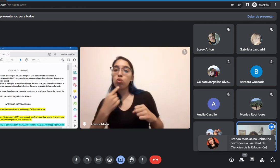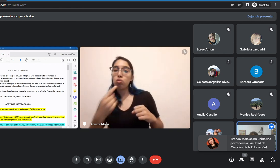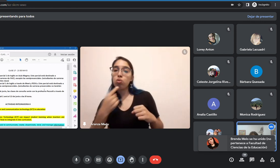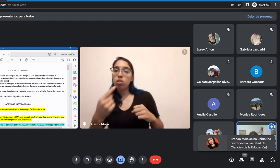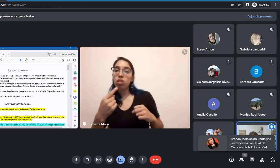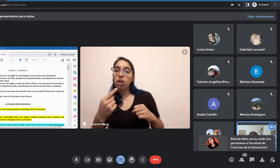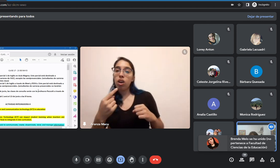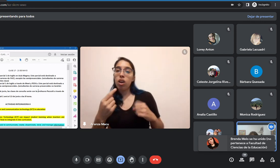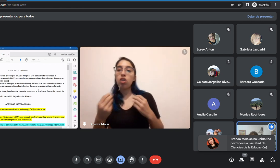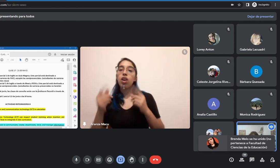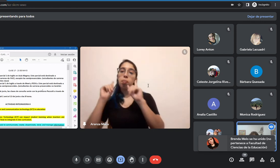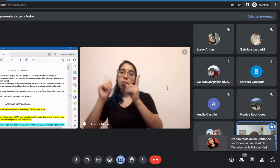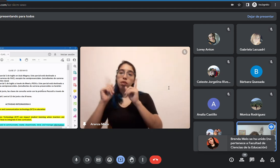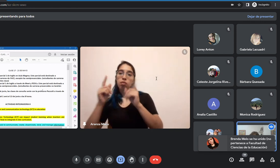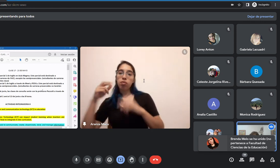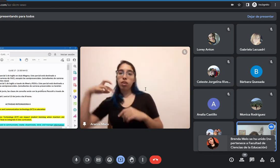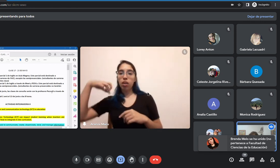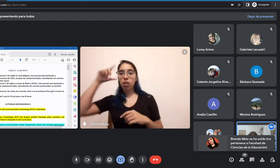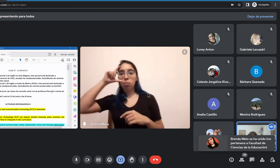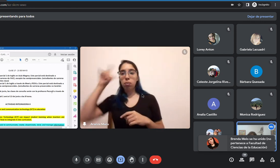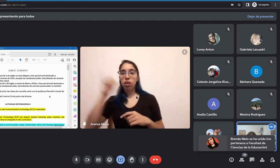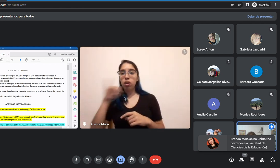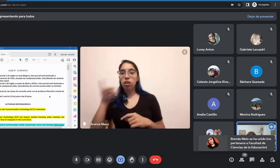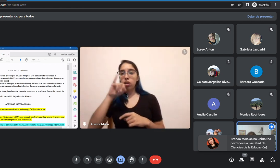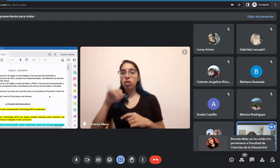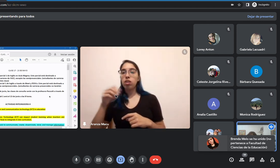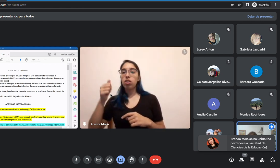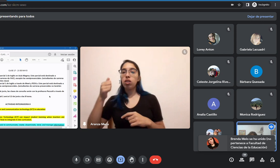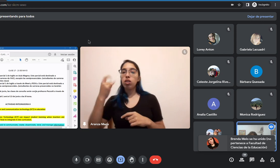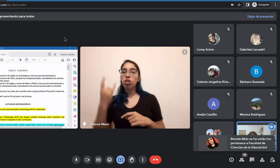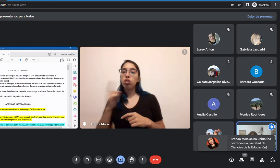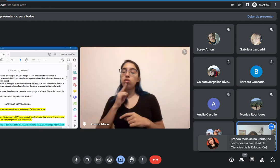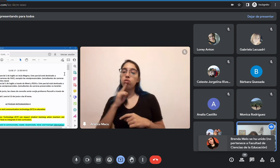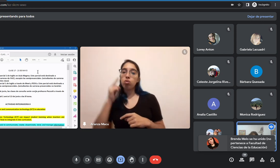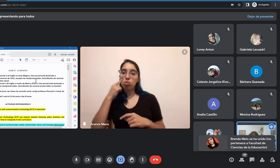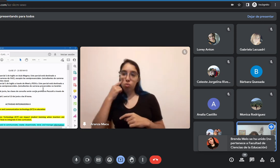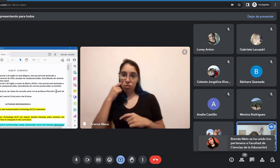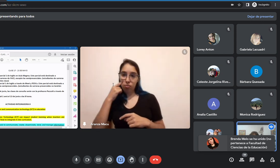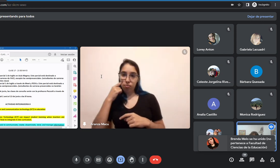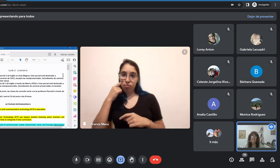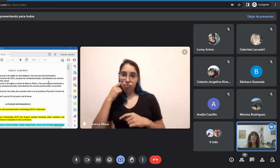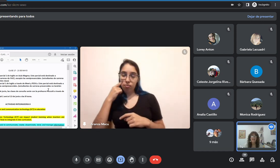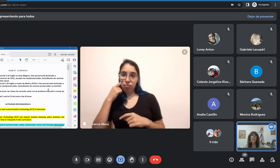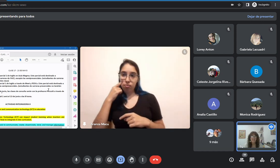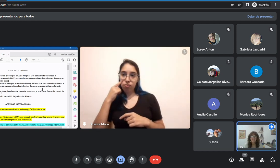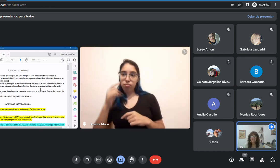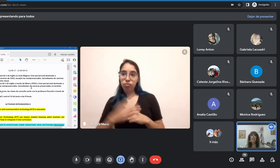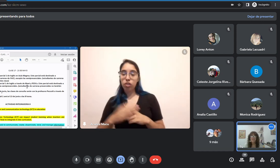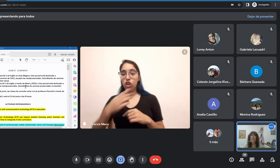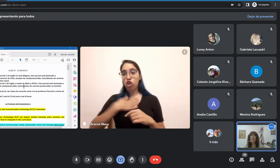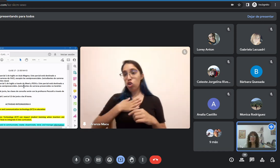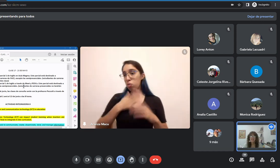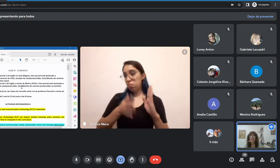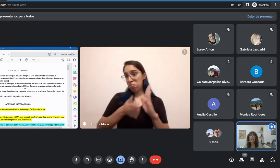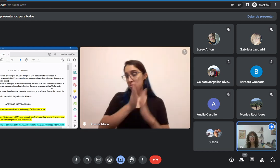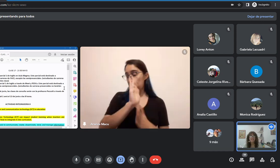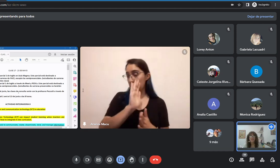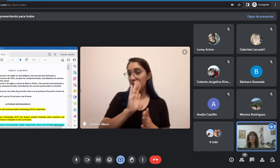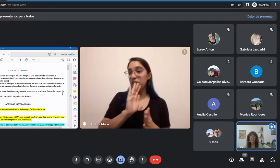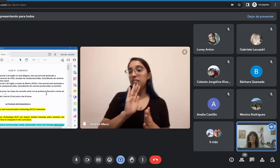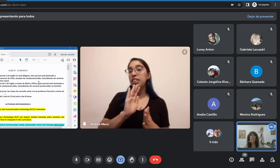del parcial, si hay alguien que tiene que hacer alguna consulta, yo no me tengo que retirar antes en esas